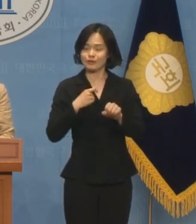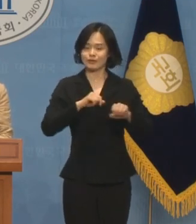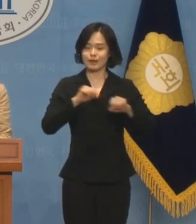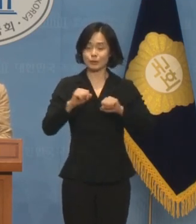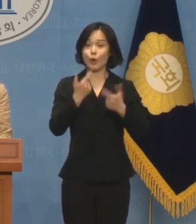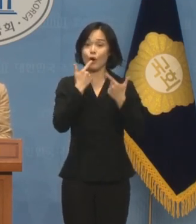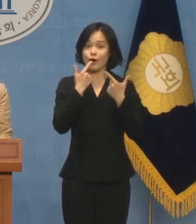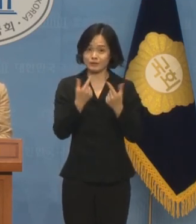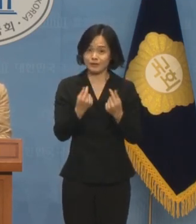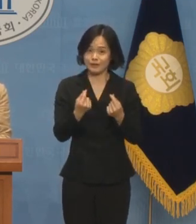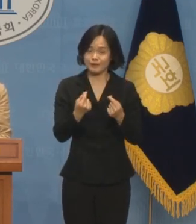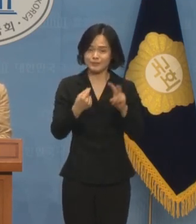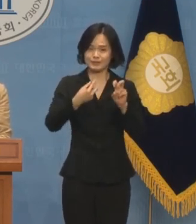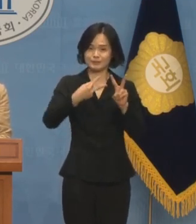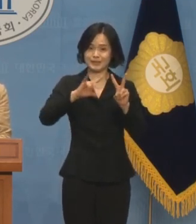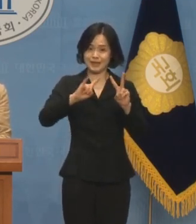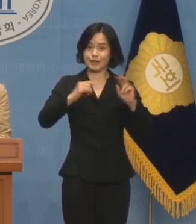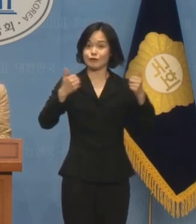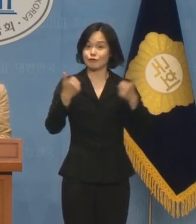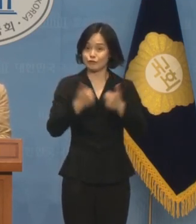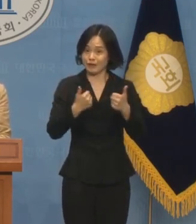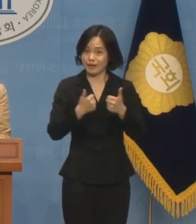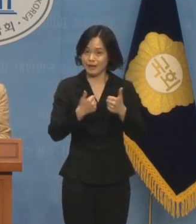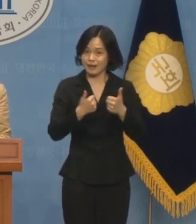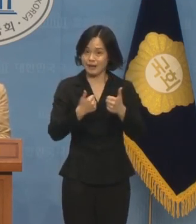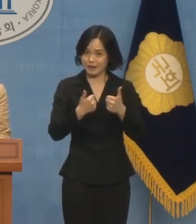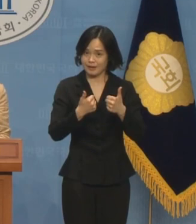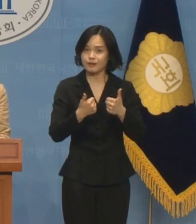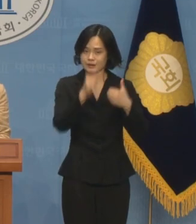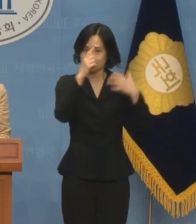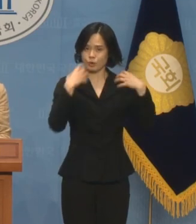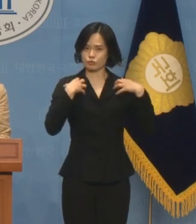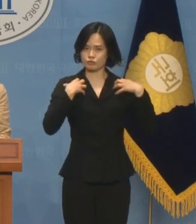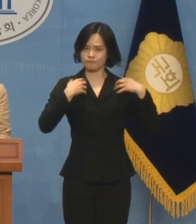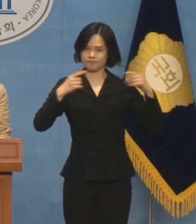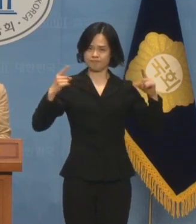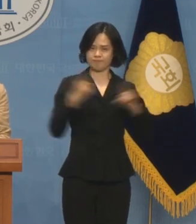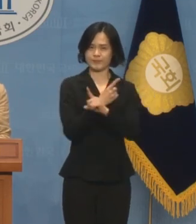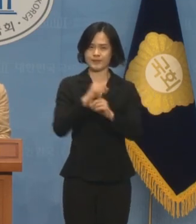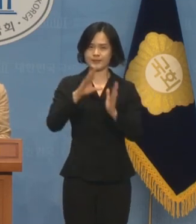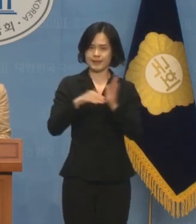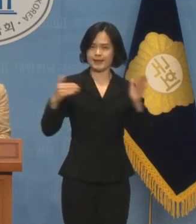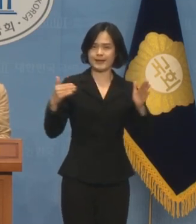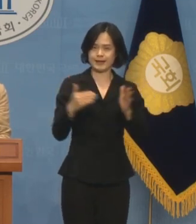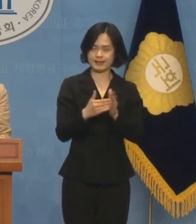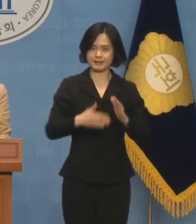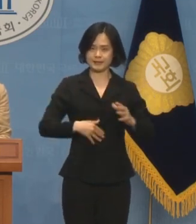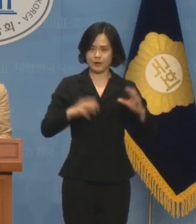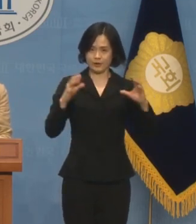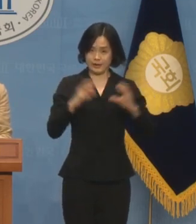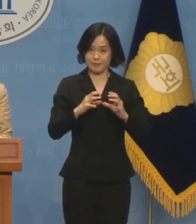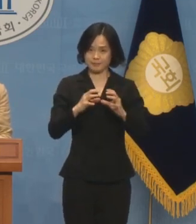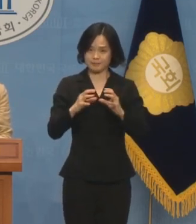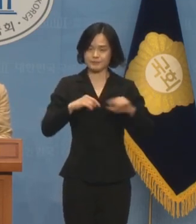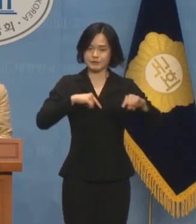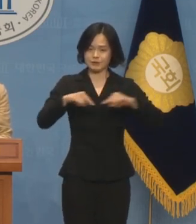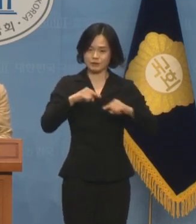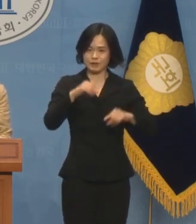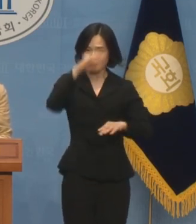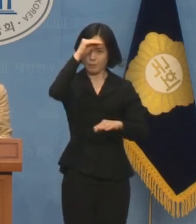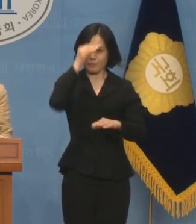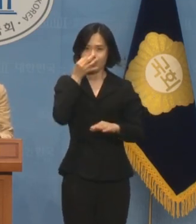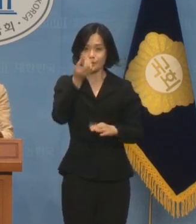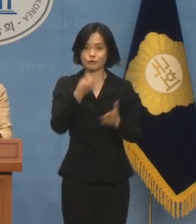국회를 를 비롯해 진보적 정권 교체를 이뤄낼 때까지 연합정치의 모범적 실현을 위해 최선을